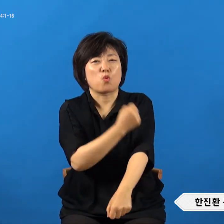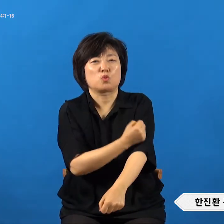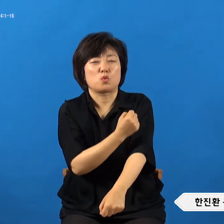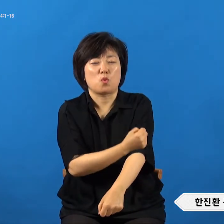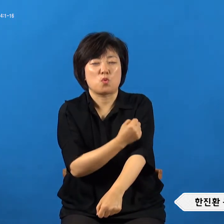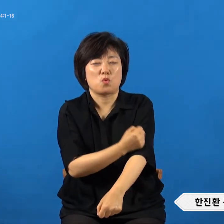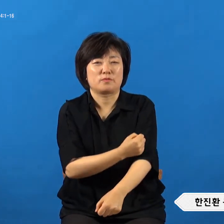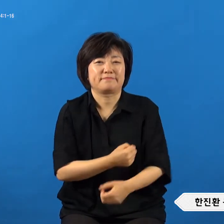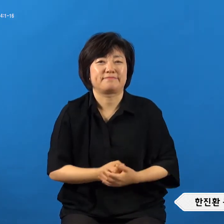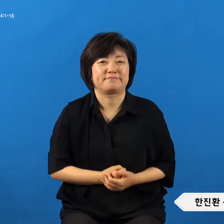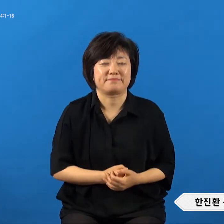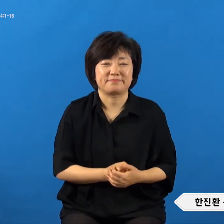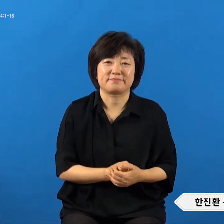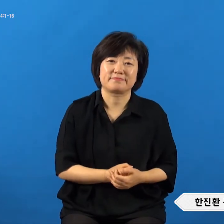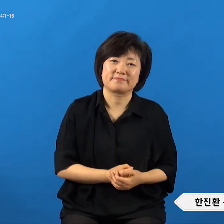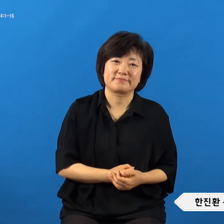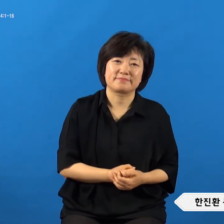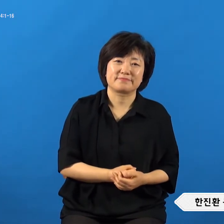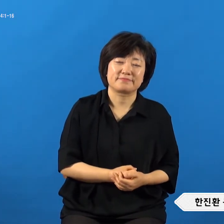공로의식이죠.